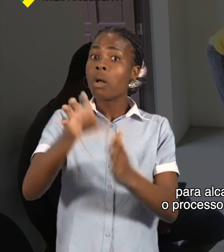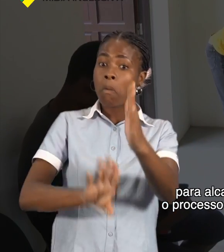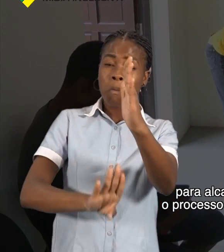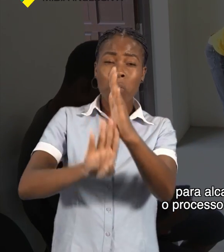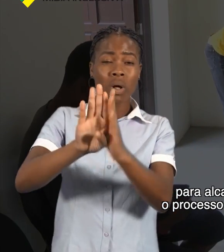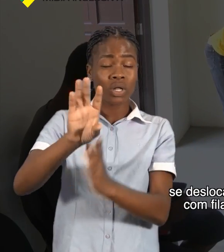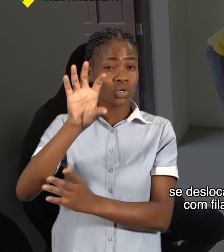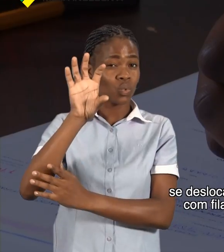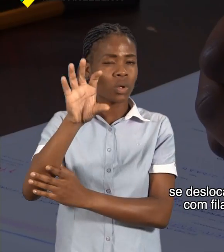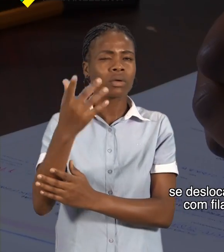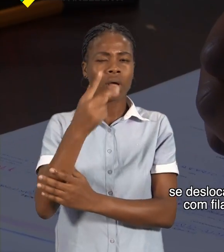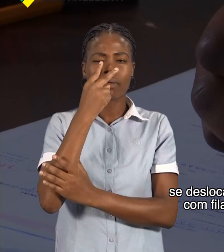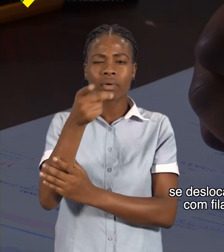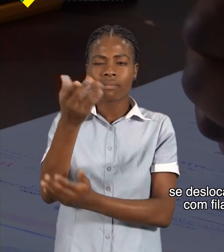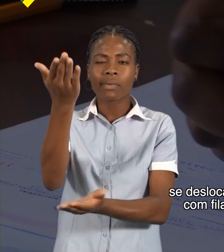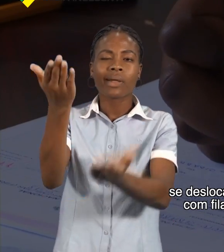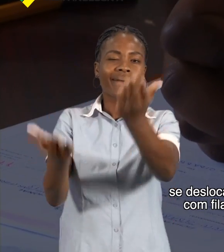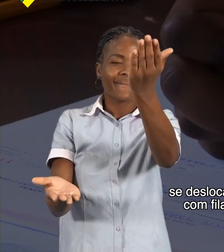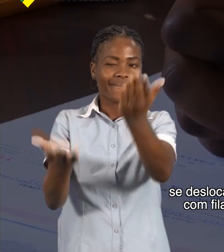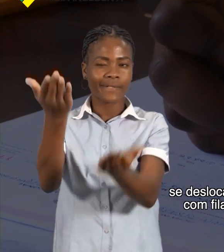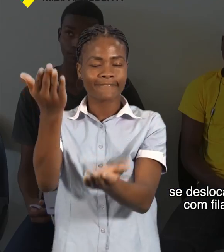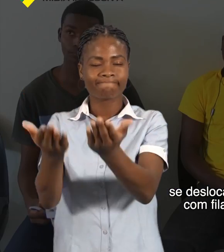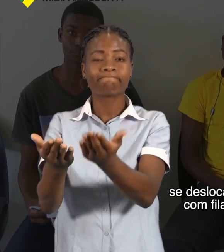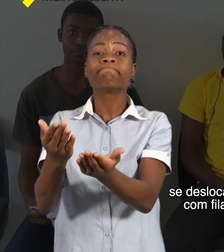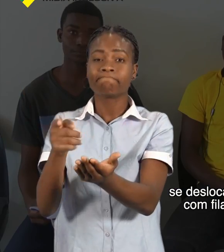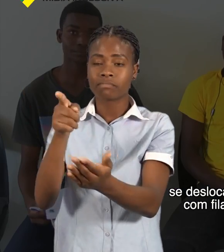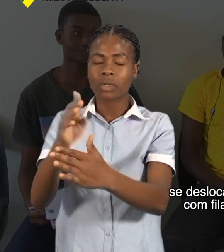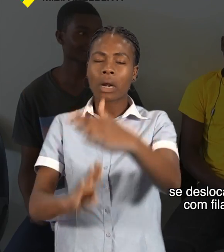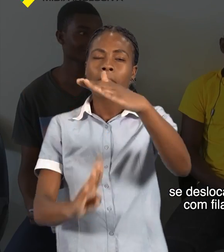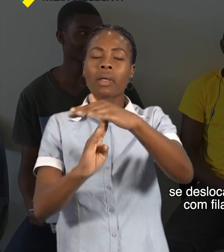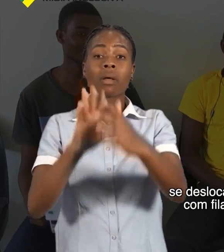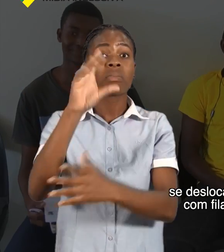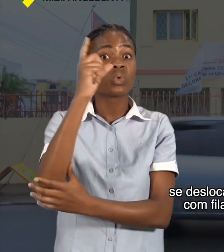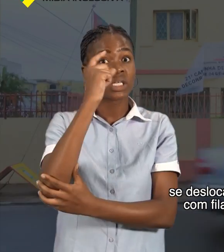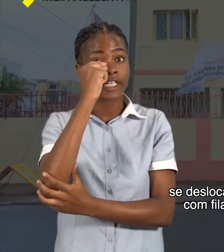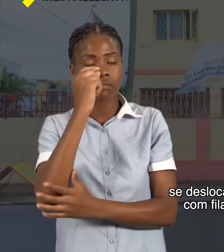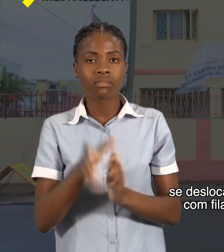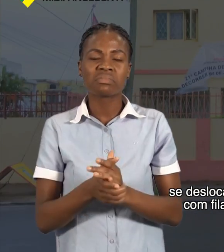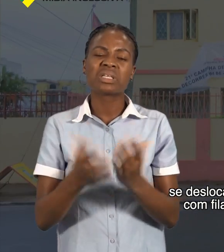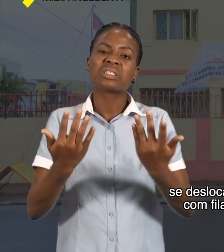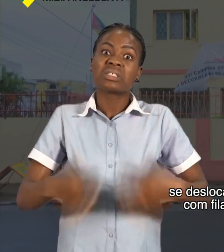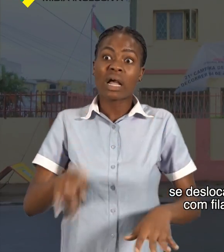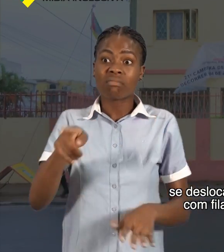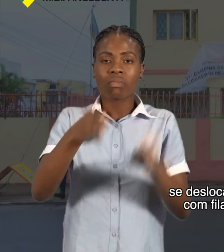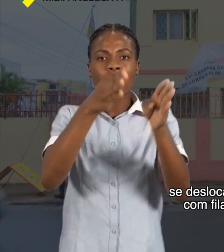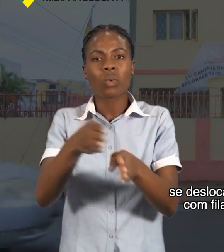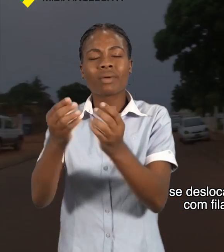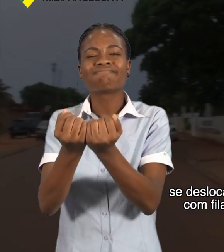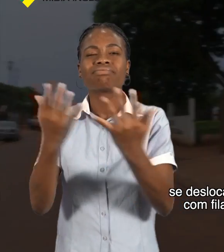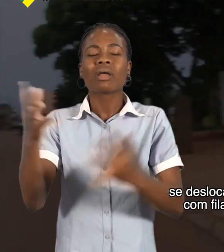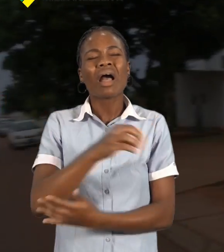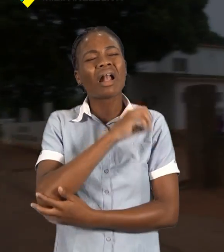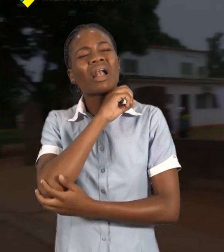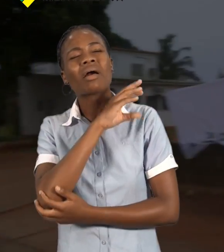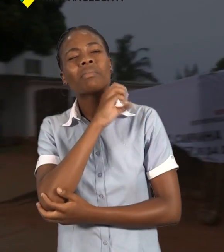célebre, uma vez que os cidadãos que se deslocam aos pontos de recensamento reclamam com filas longas e morosidade no